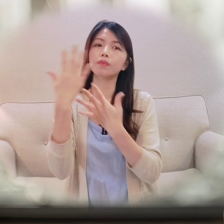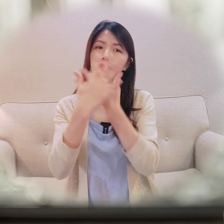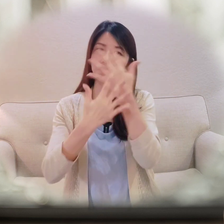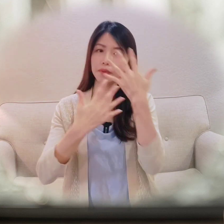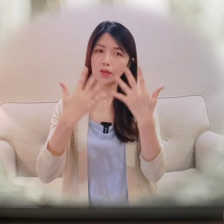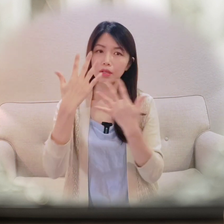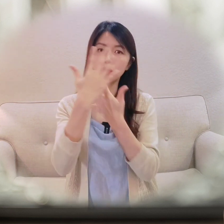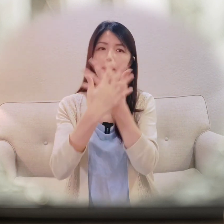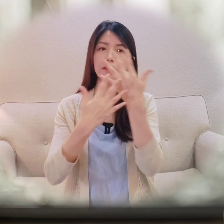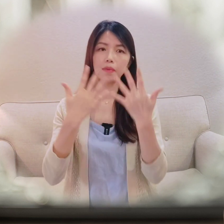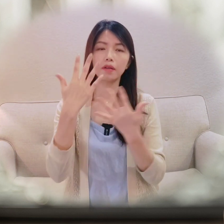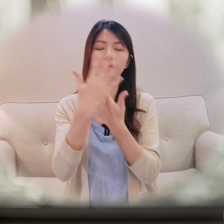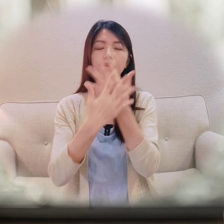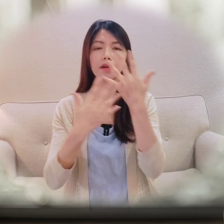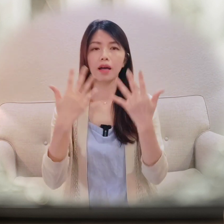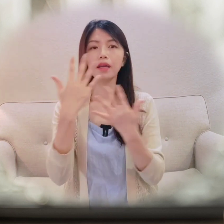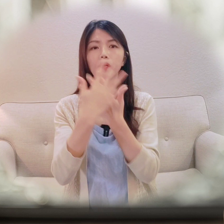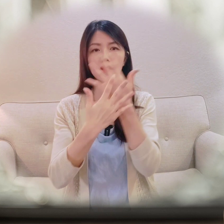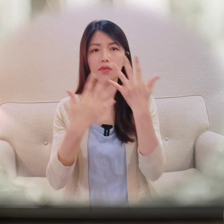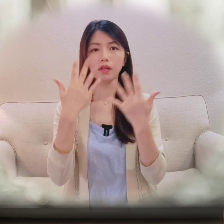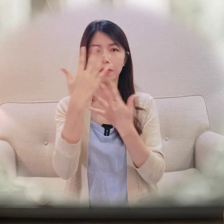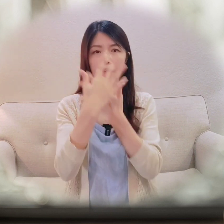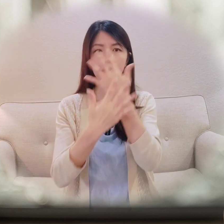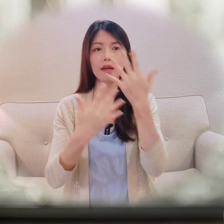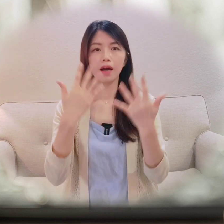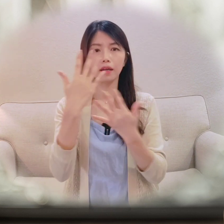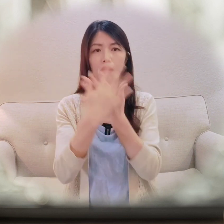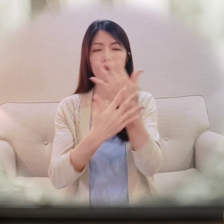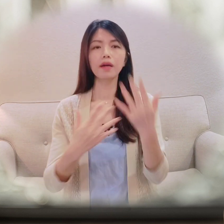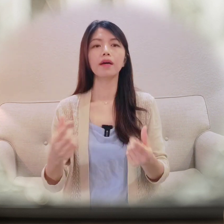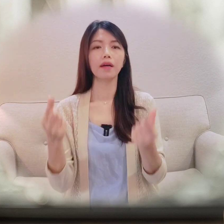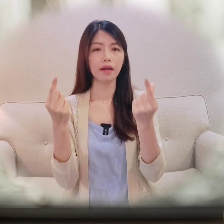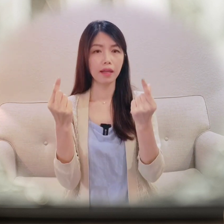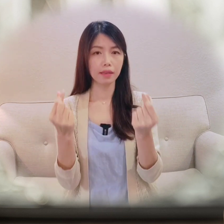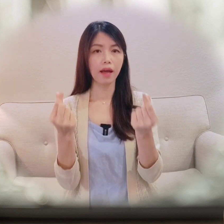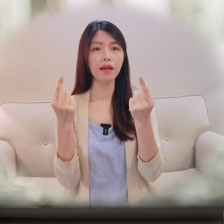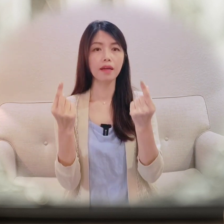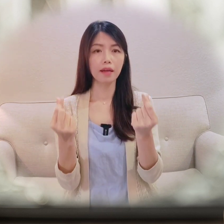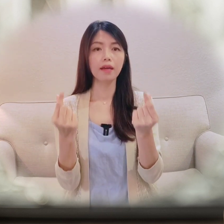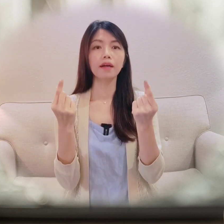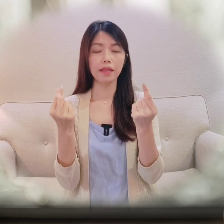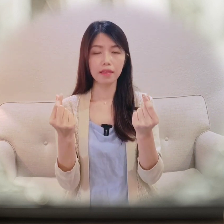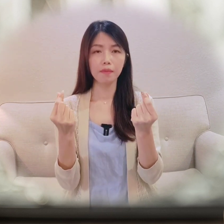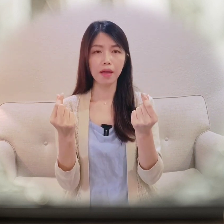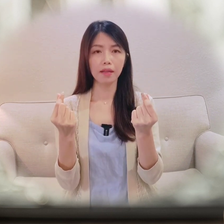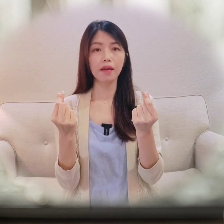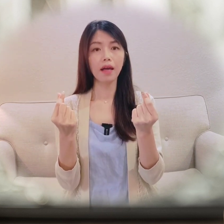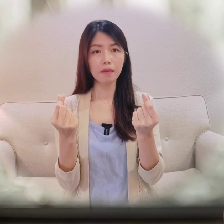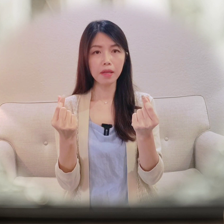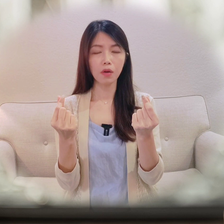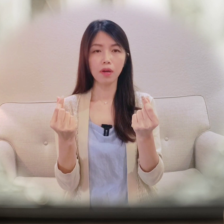하시고 이 수어를 하시면 안개라고 하는 뜻의 수어가 됩니다. 안개와 같다,